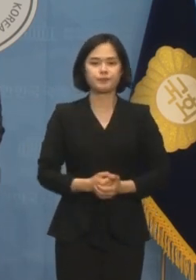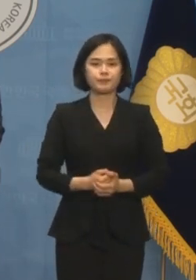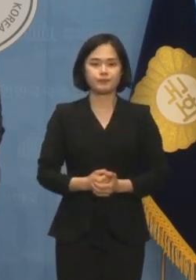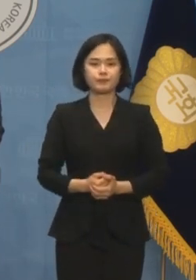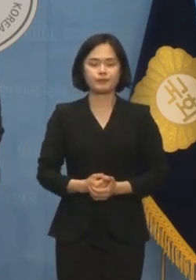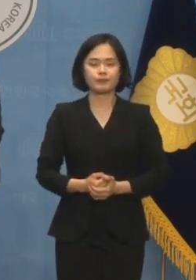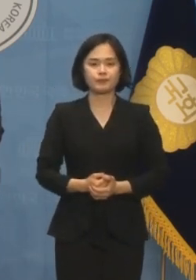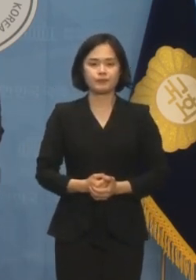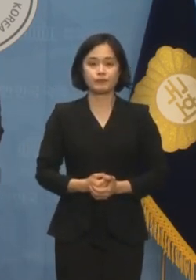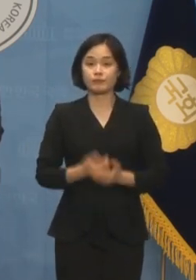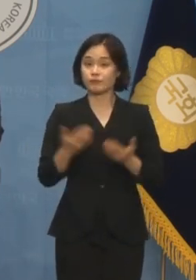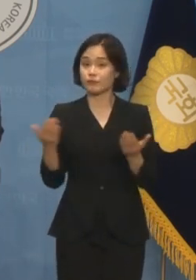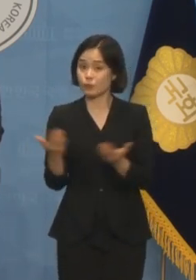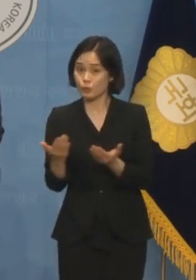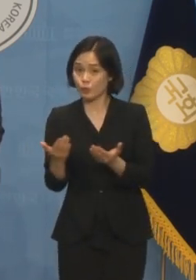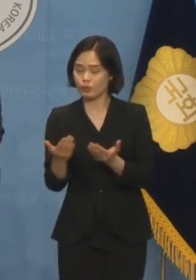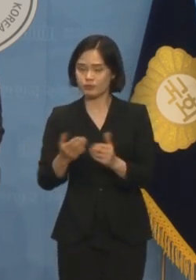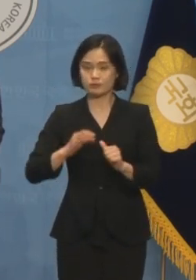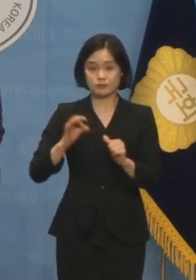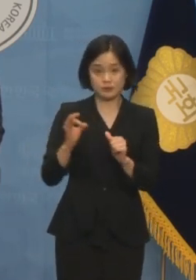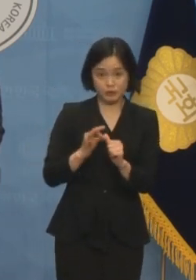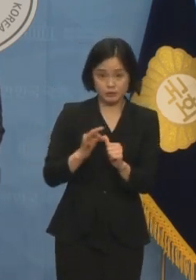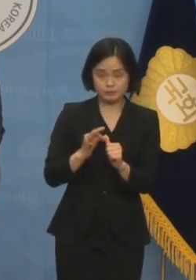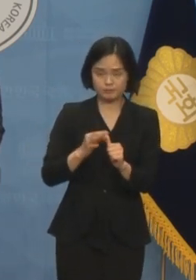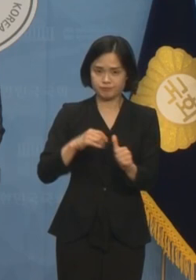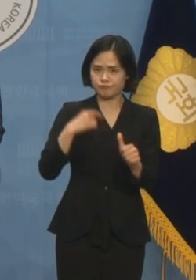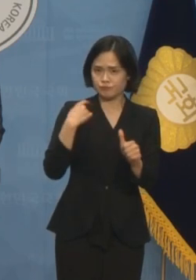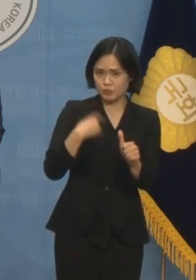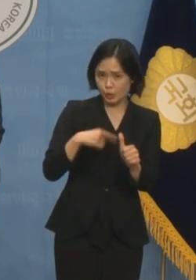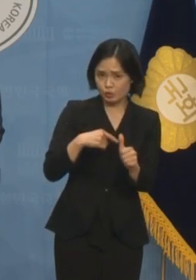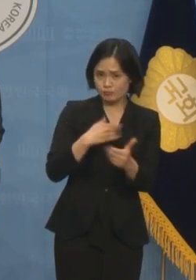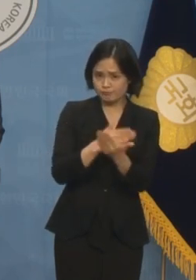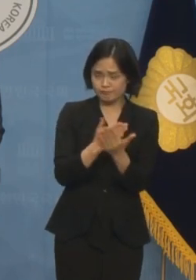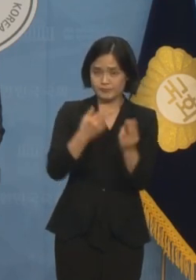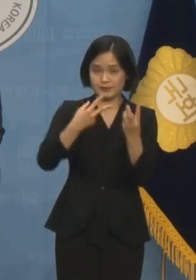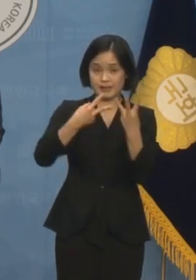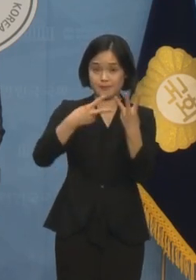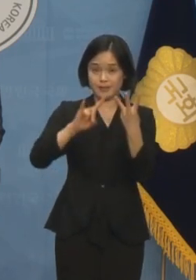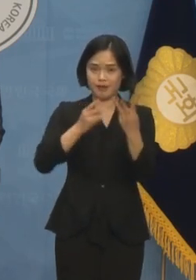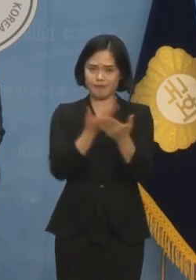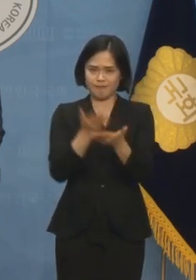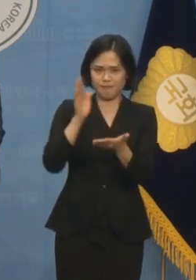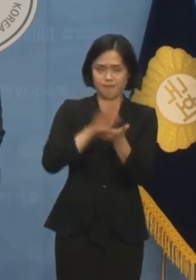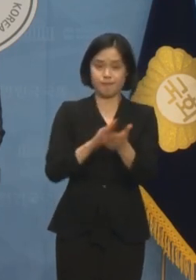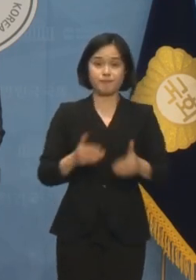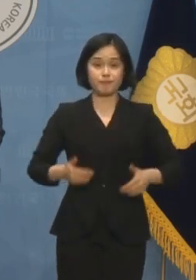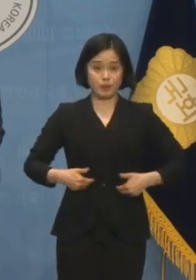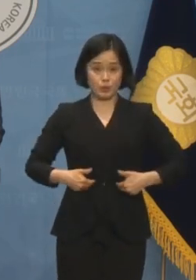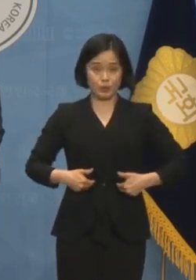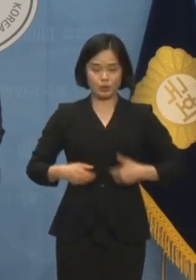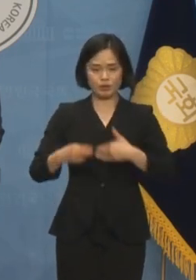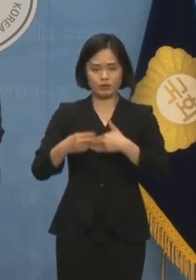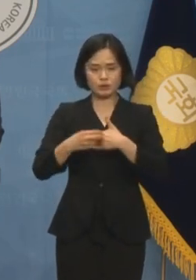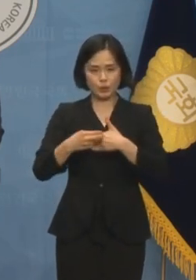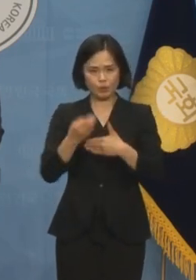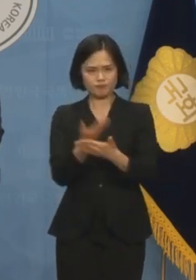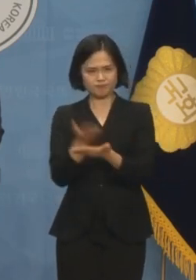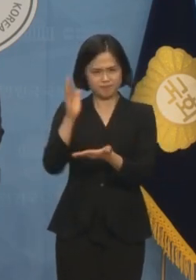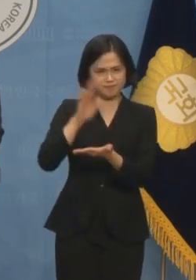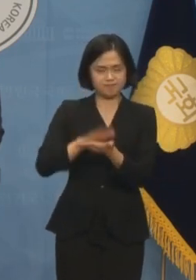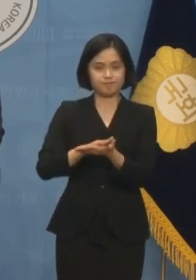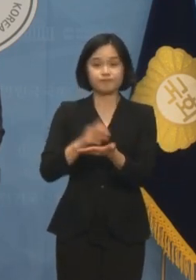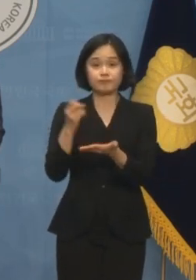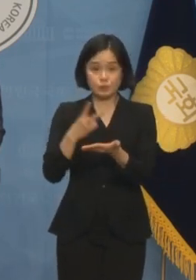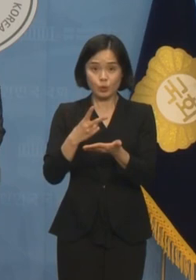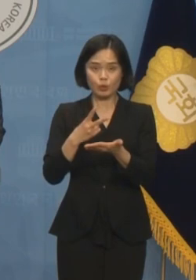무엇보다 노동, 연금, 교육 등 3대 개혁과 의료 개혁 과제, 저출생